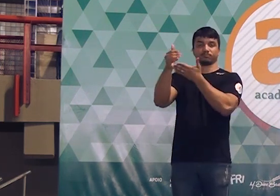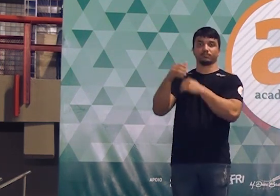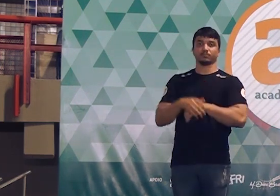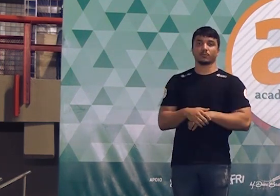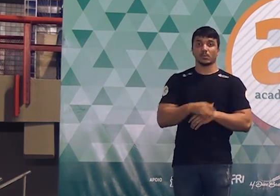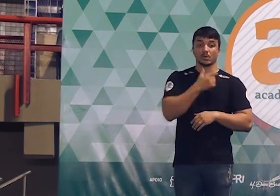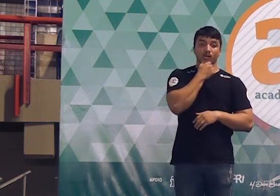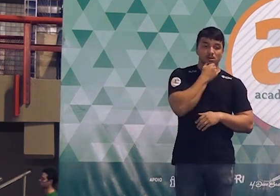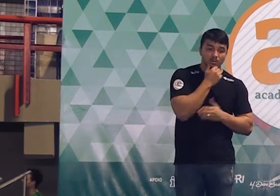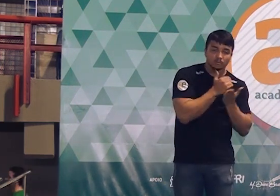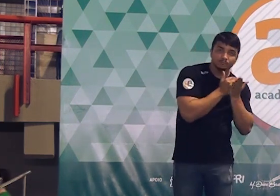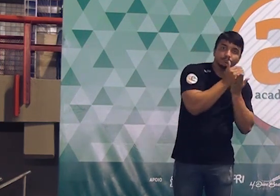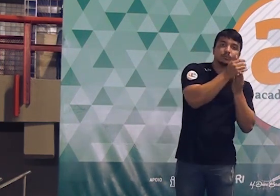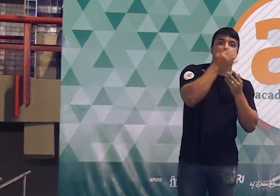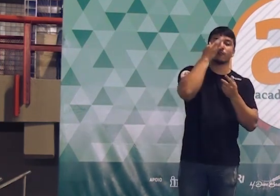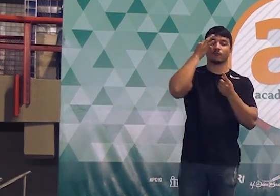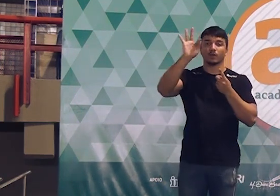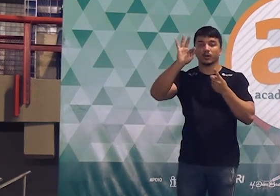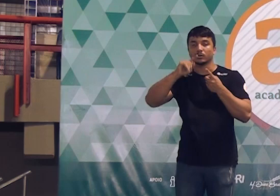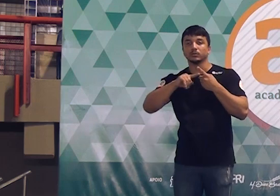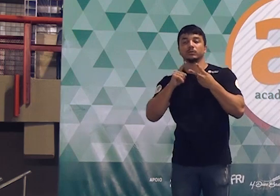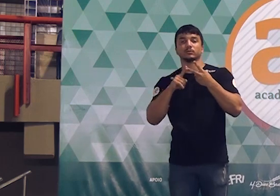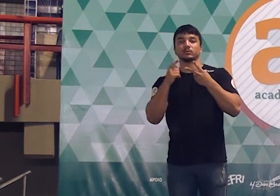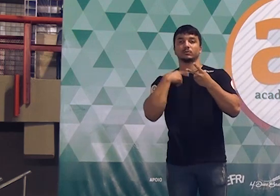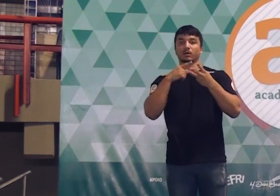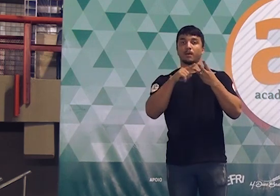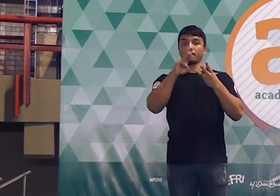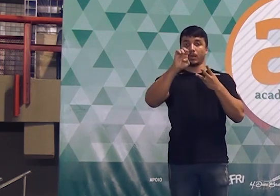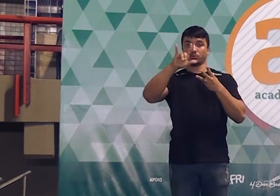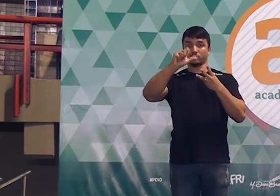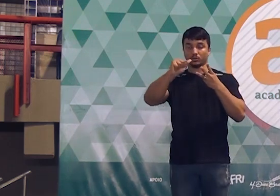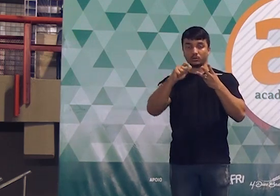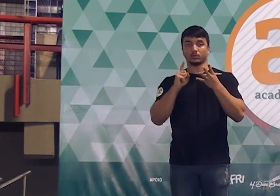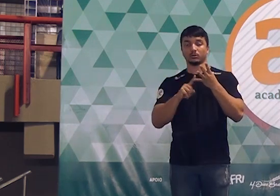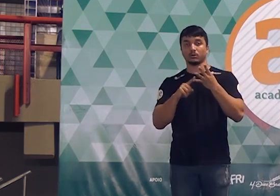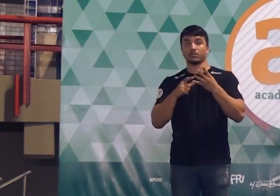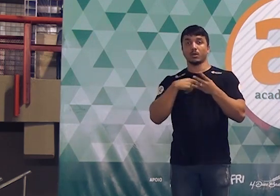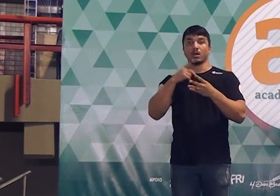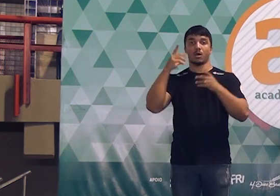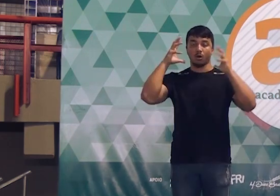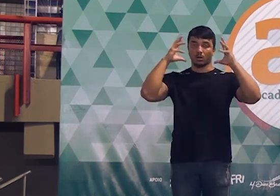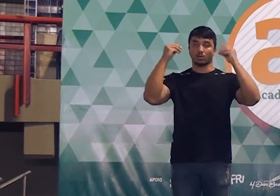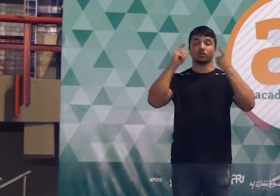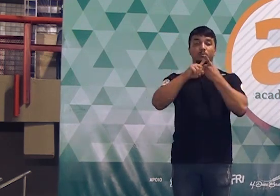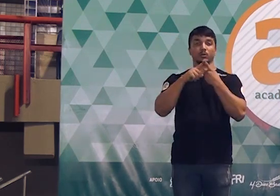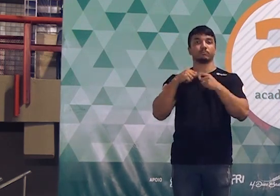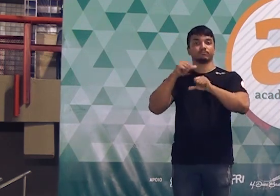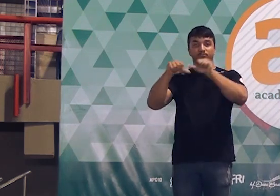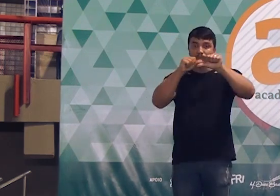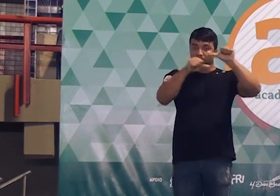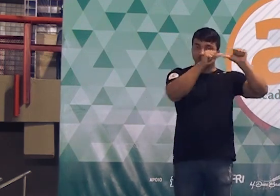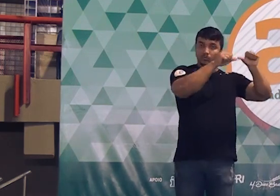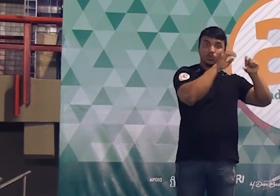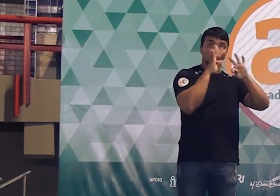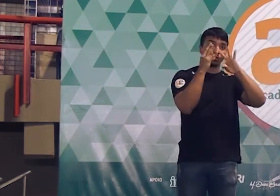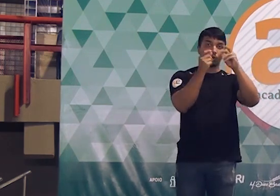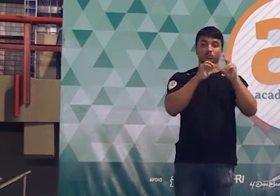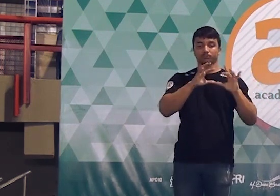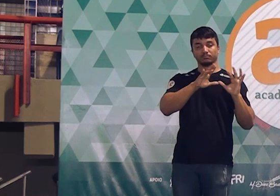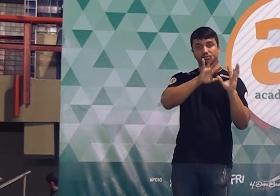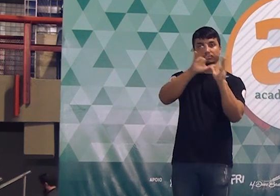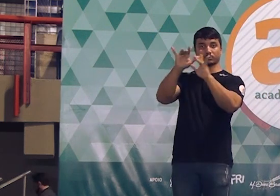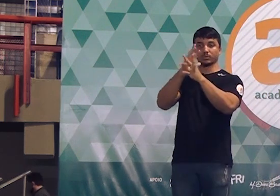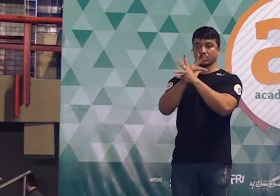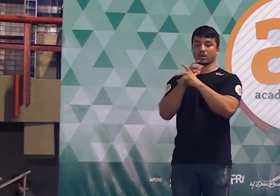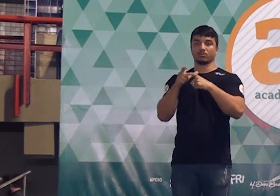A Inglaterra se urbanizou, a França se urbanizou, a Bélgica se urbanizou, a Holanda se urbanizou. Todos esses